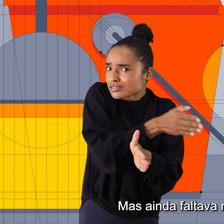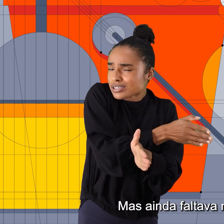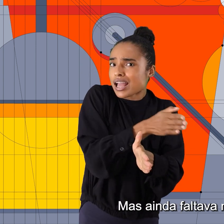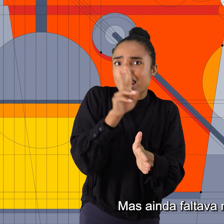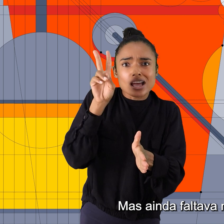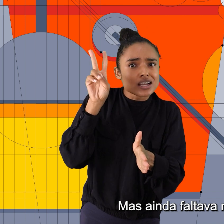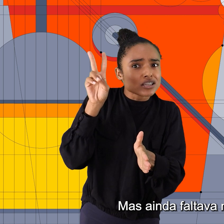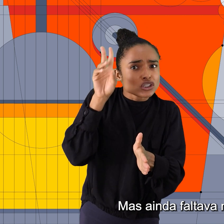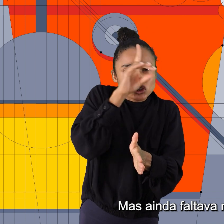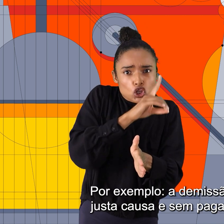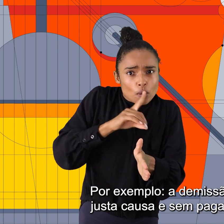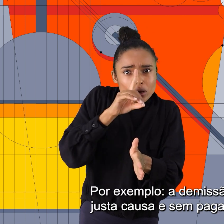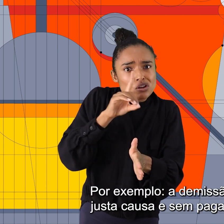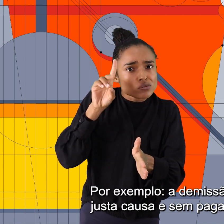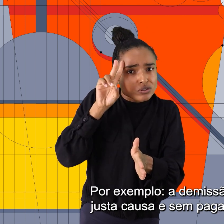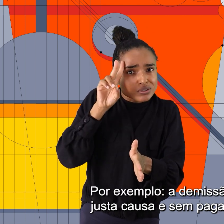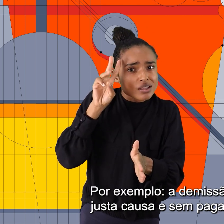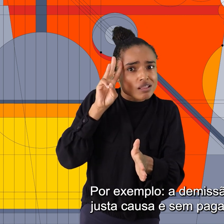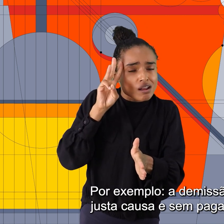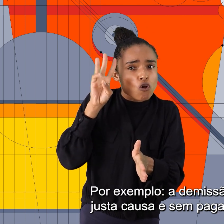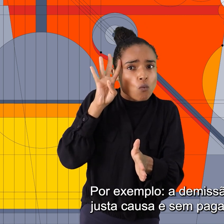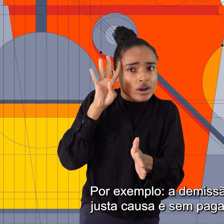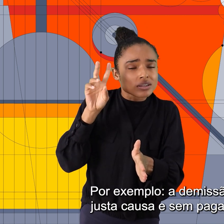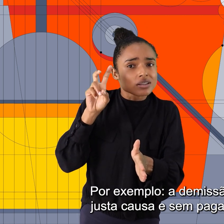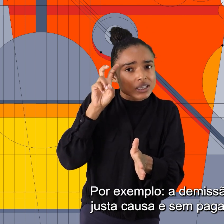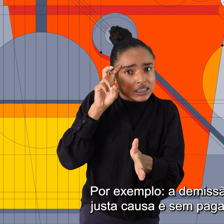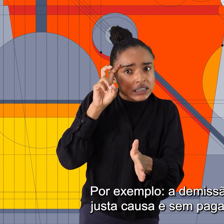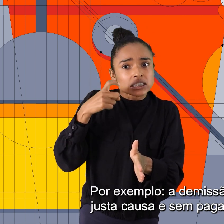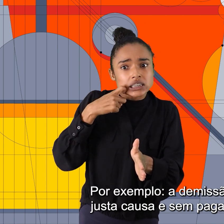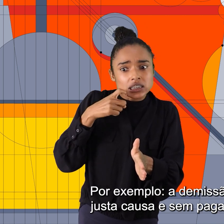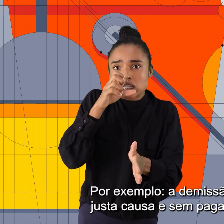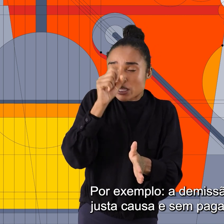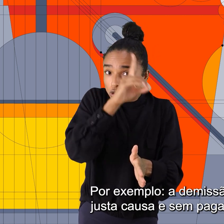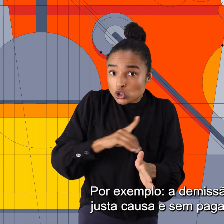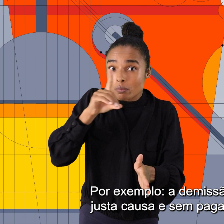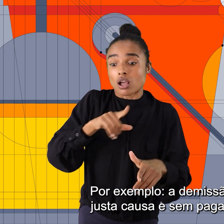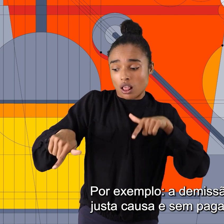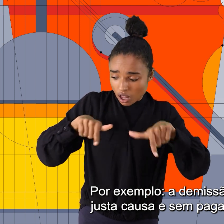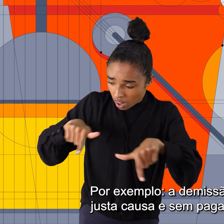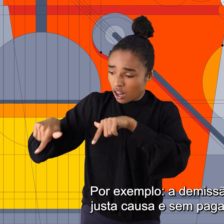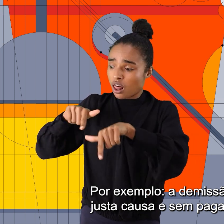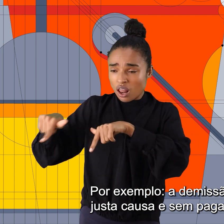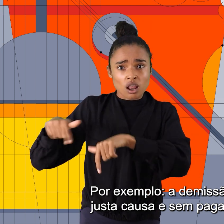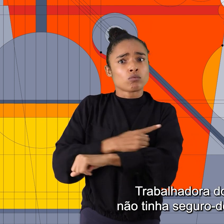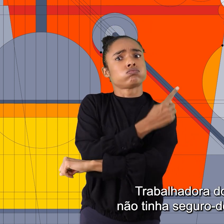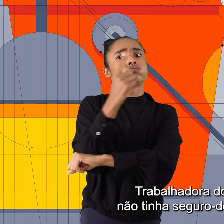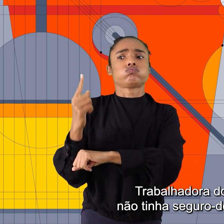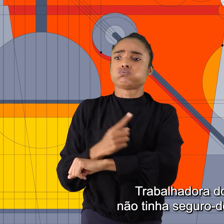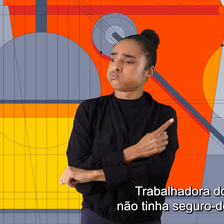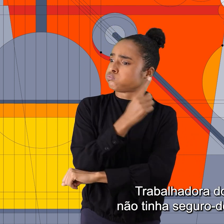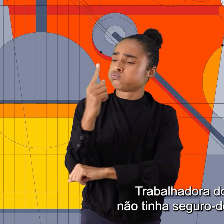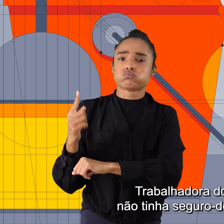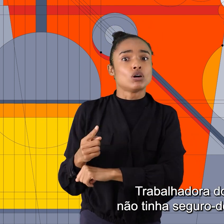faltava muita coisa. Por exemplo, a demissão podia ser sem justa causa e sem pagamento de multa.